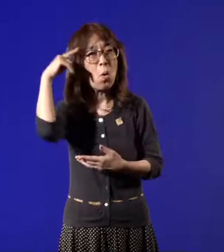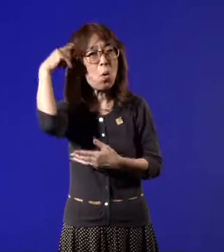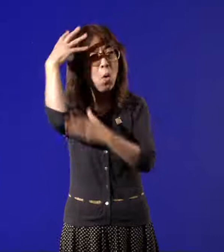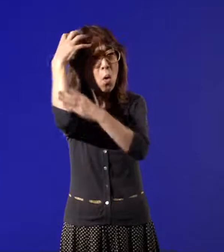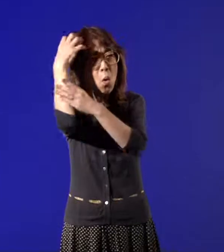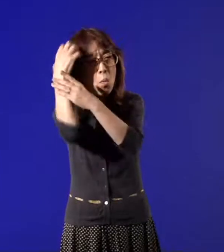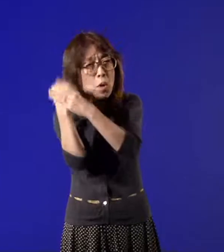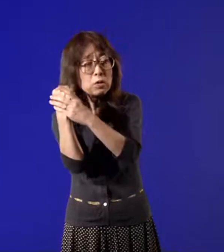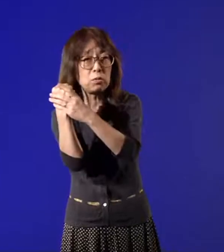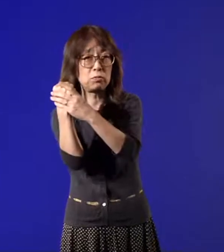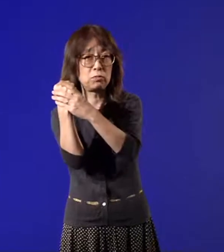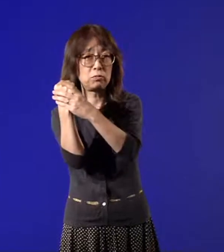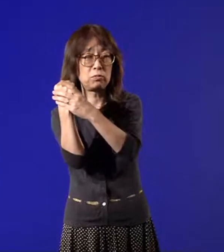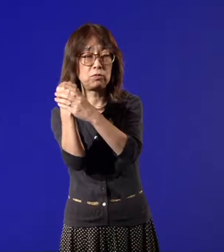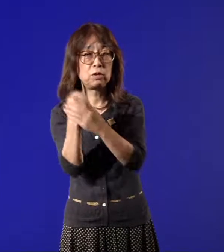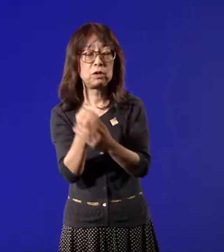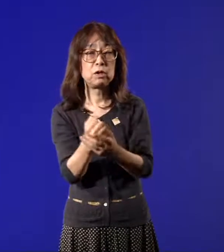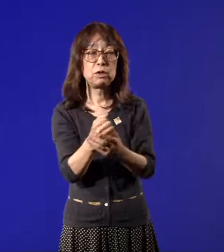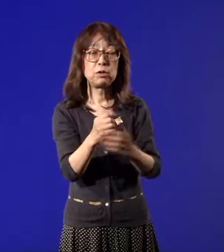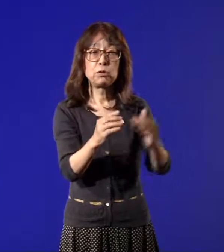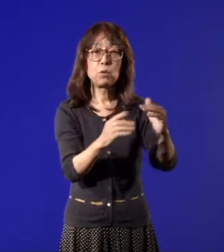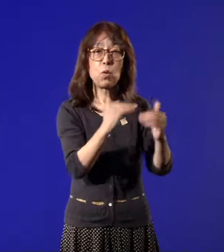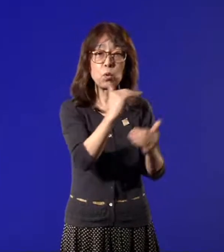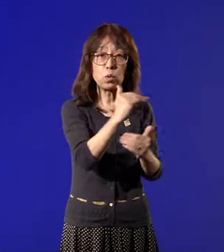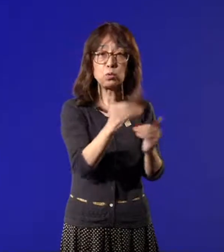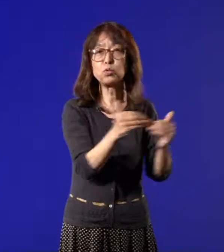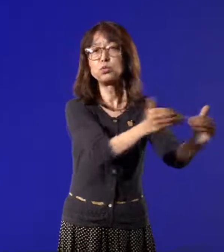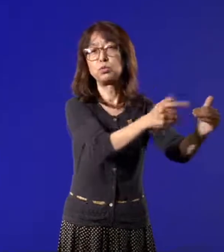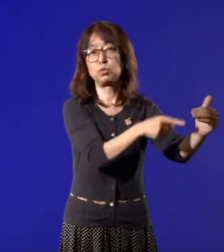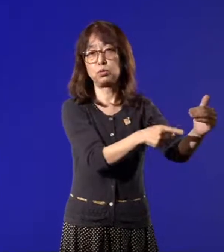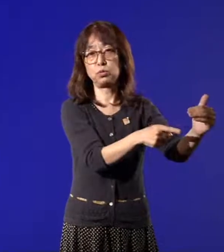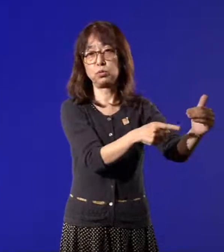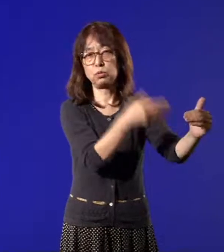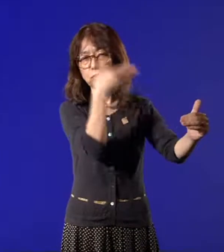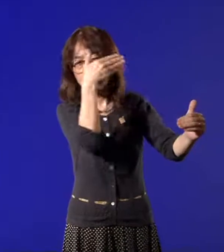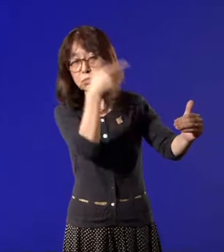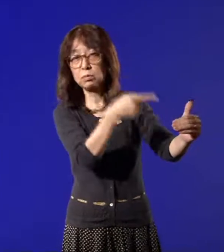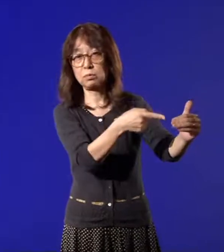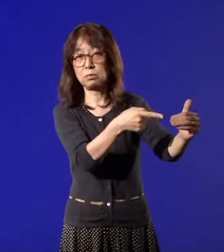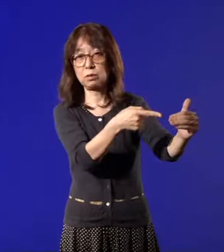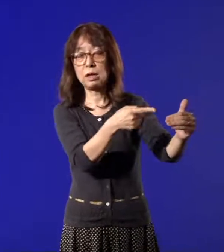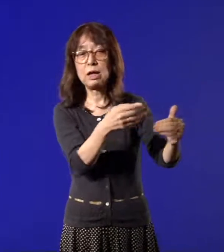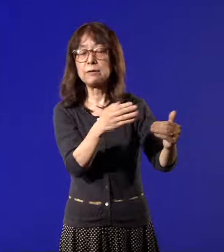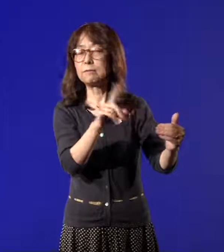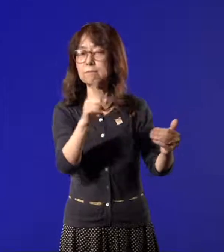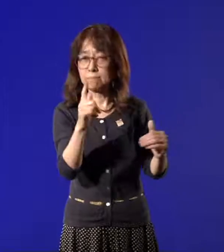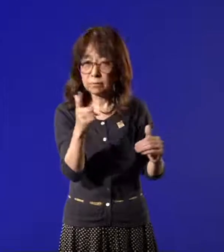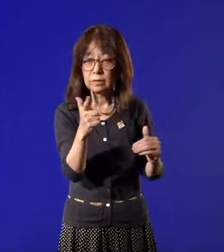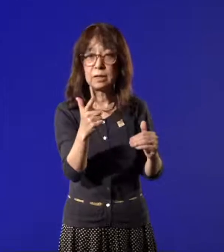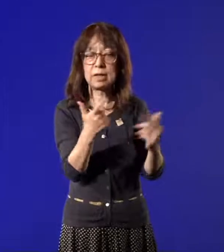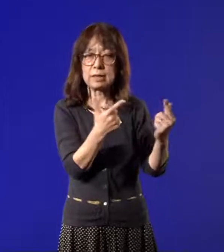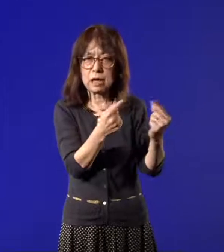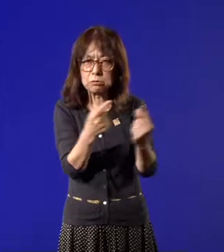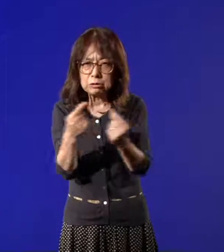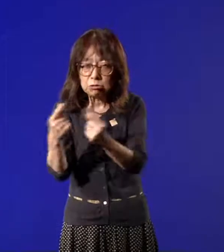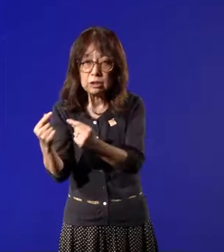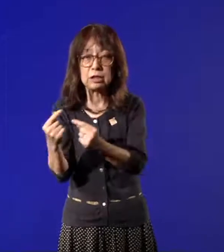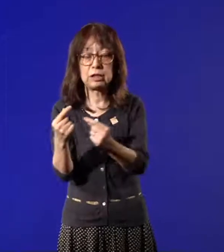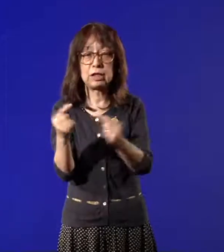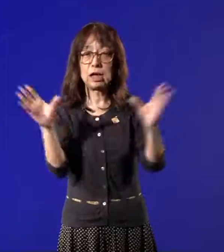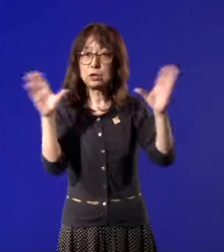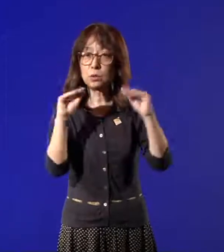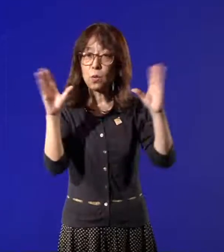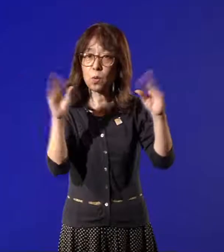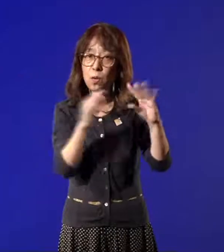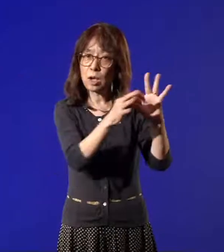物事が進んでいるということがありますので必ずその確実に例えば情報がうまく伝わっているの